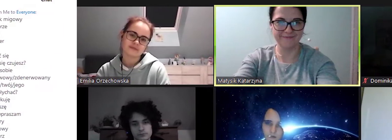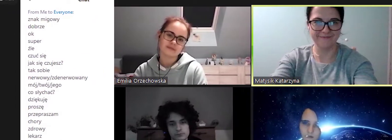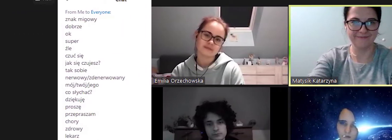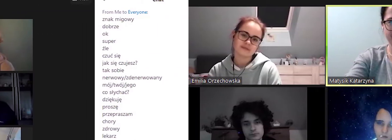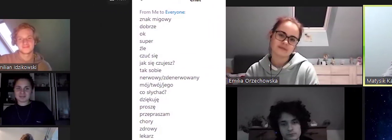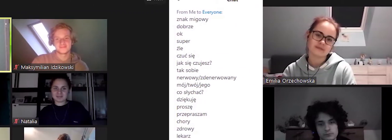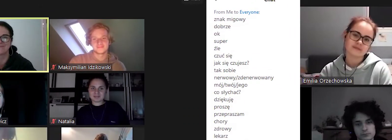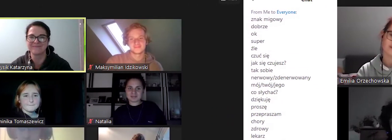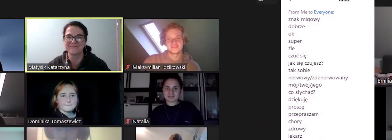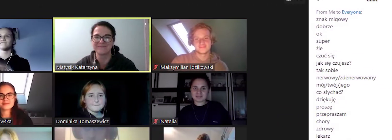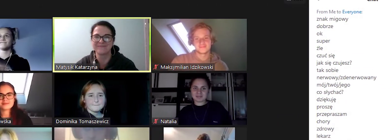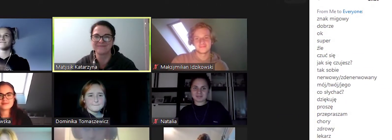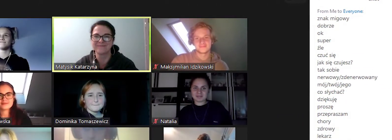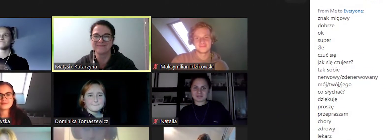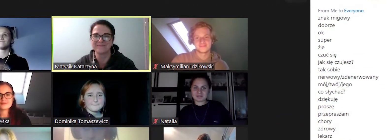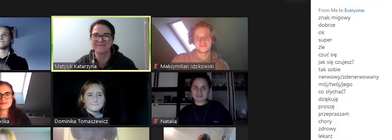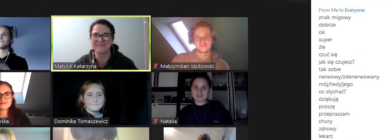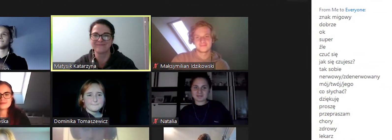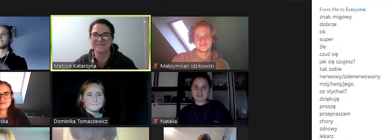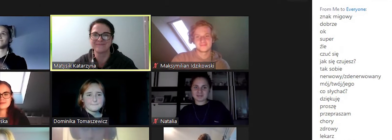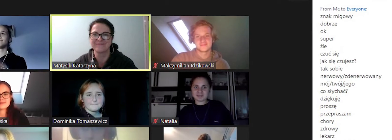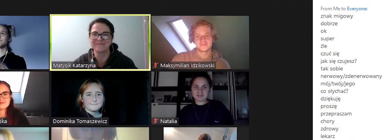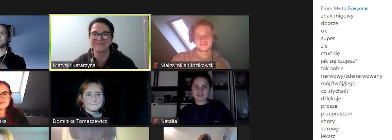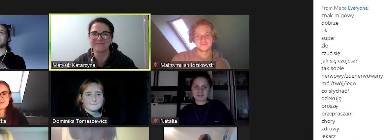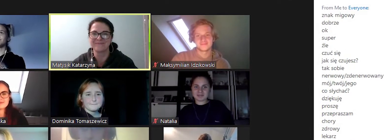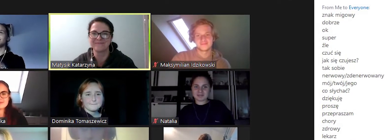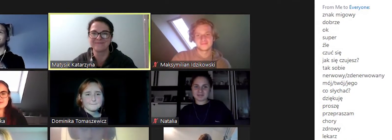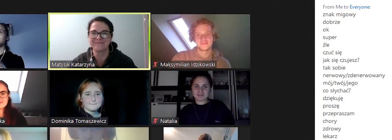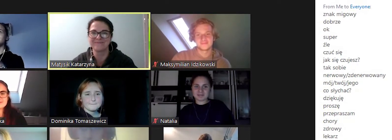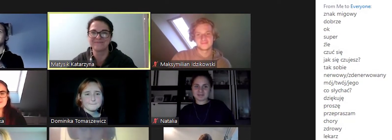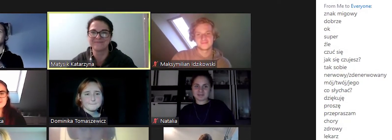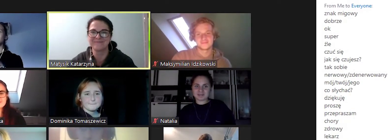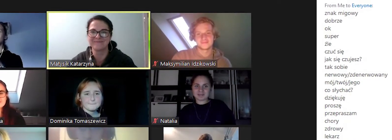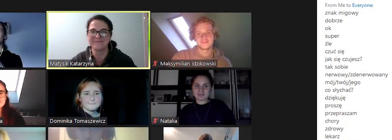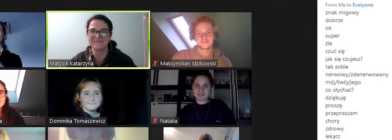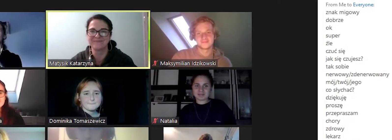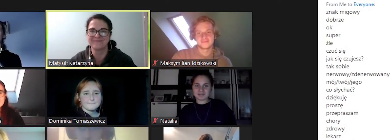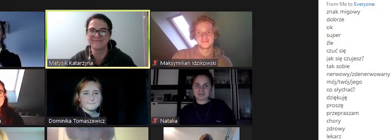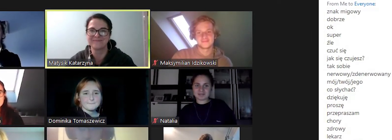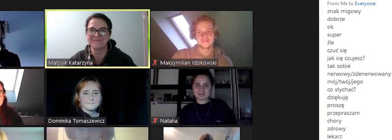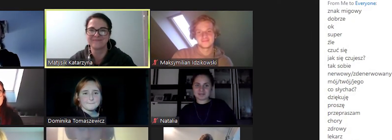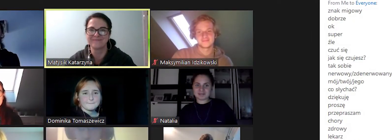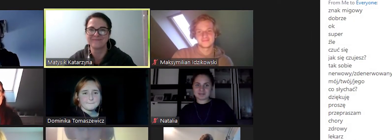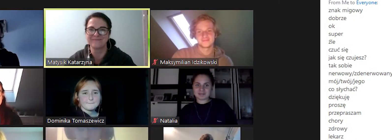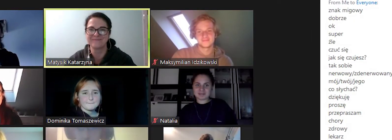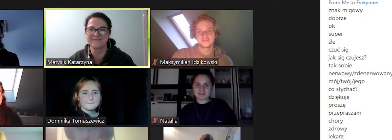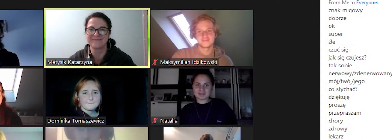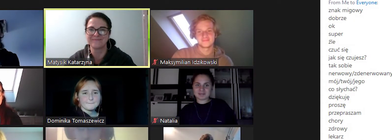że osoby głuchonieme mogą liczyć na większe zrozumienie tych zachowań, które wypływają ze specyfiki porozumiewania się